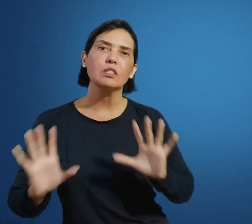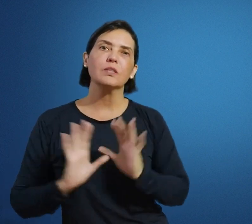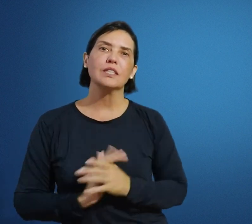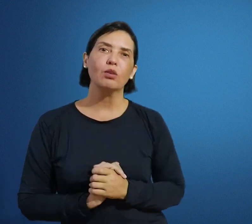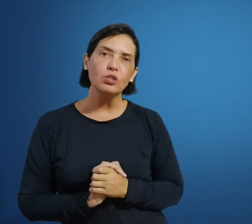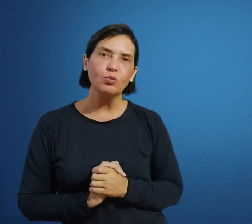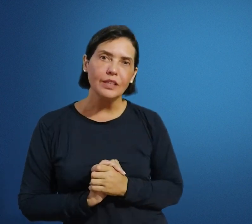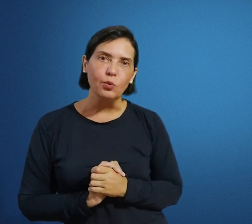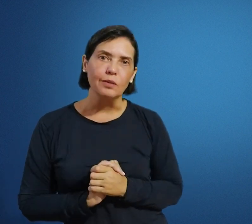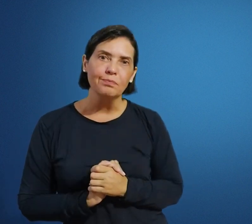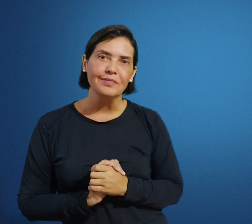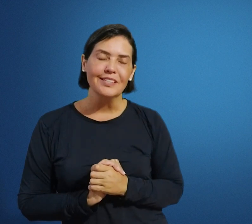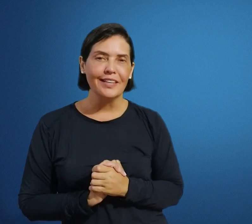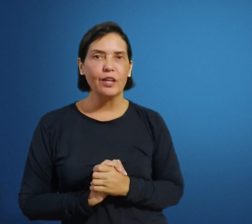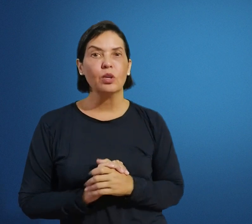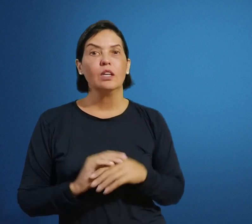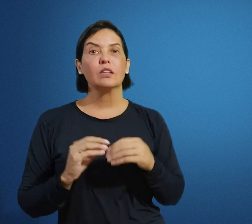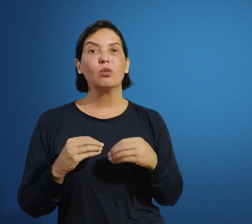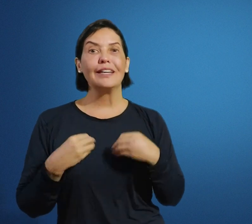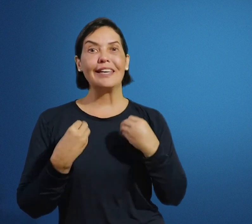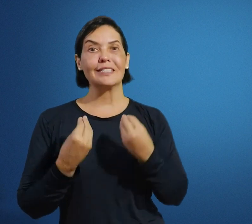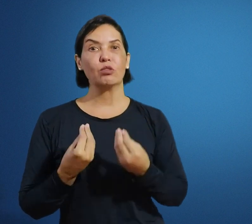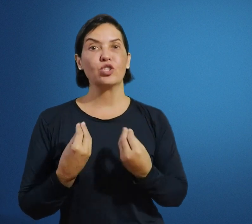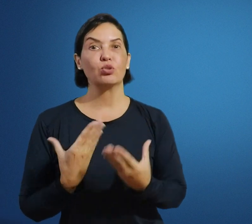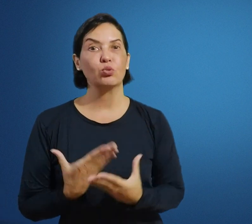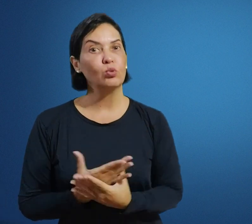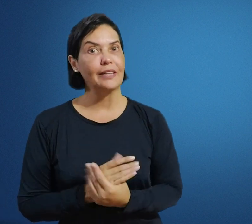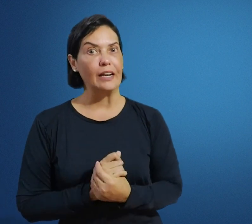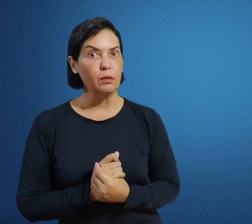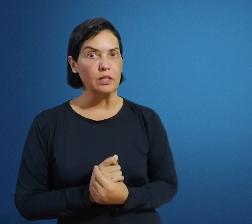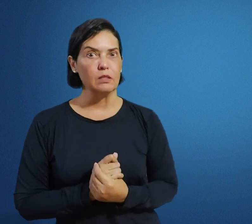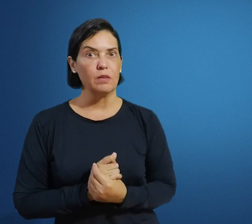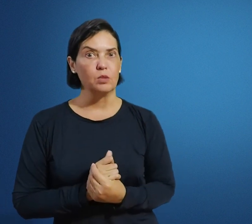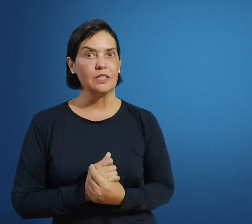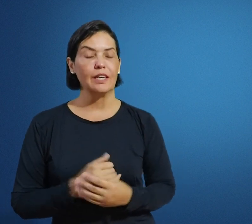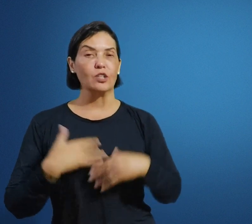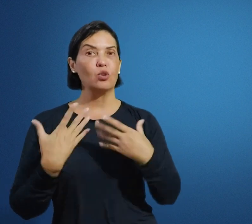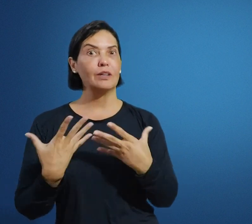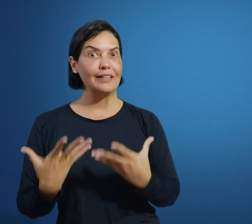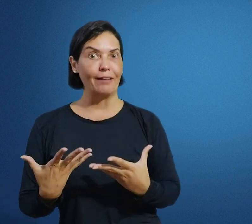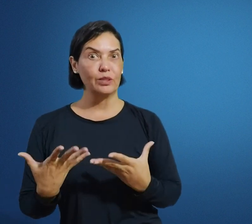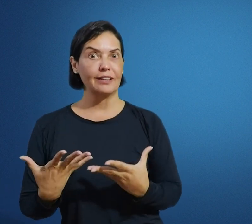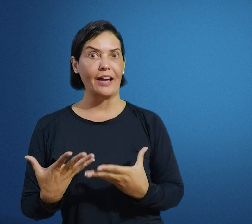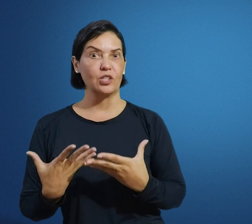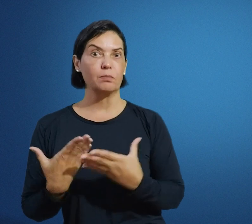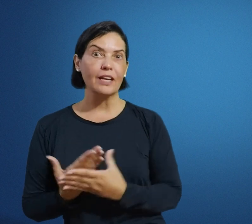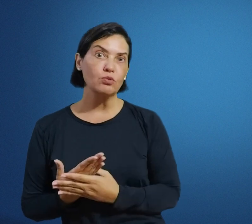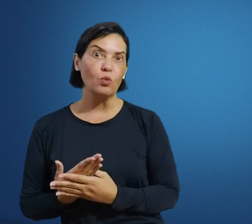e espacial da sua língua, certo? Então, em questão de estrutura da Libras, mesmo em si, a sua modalidade, espaço